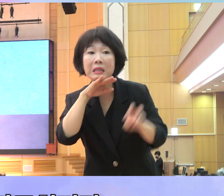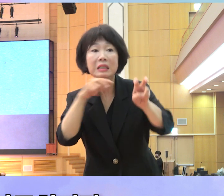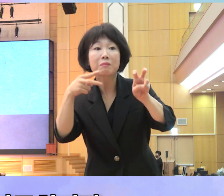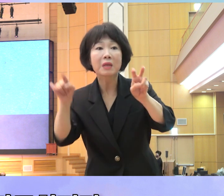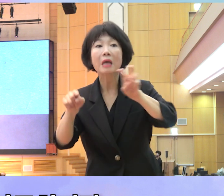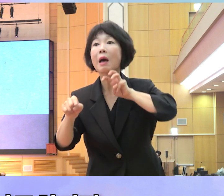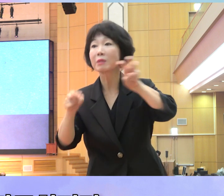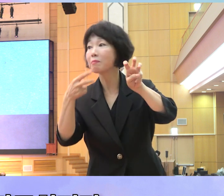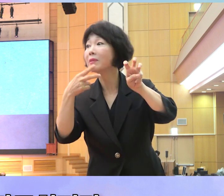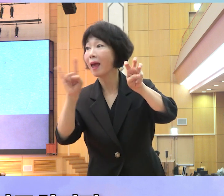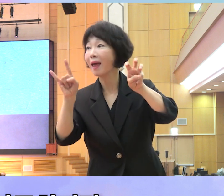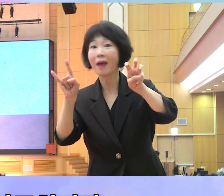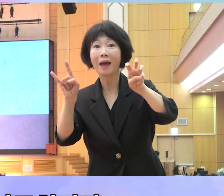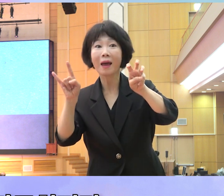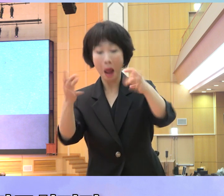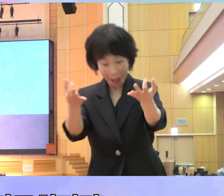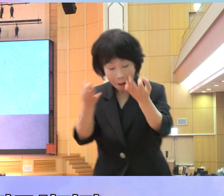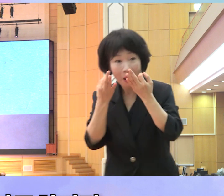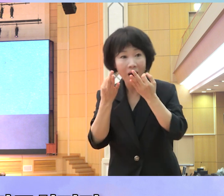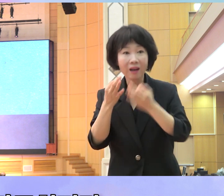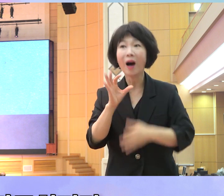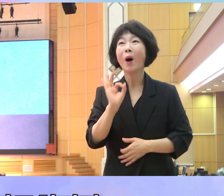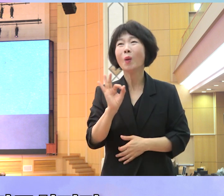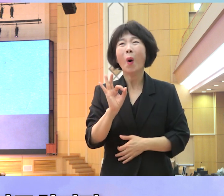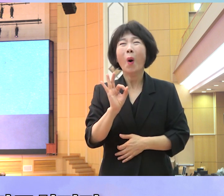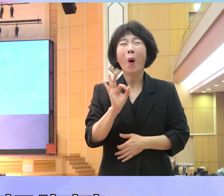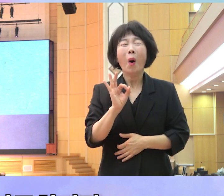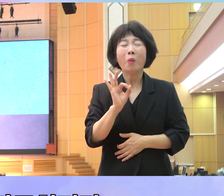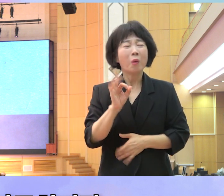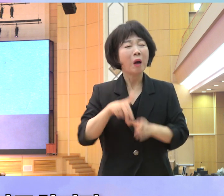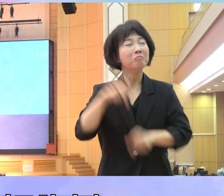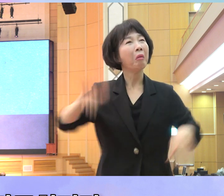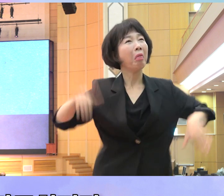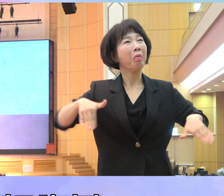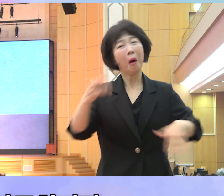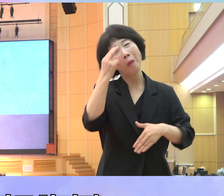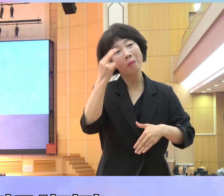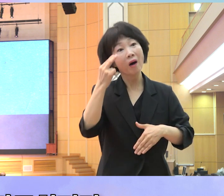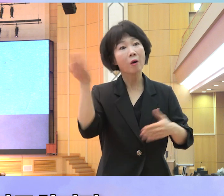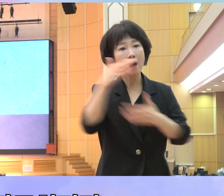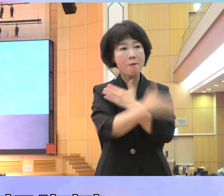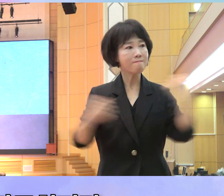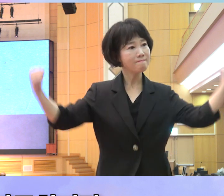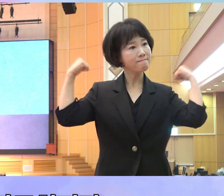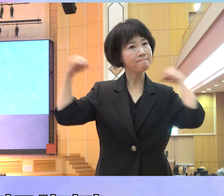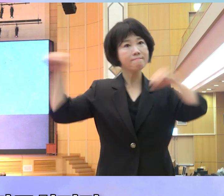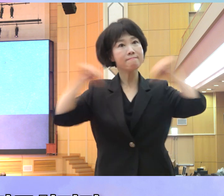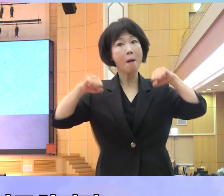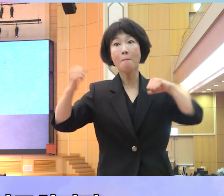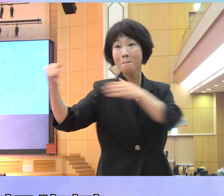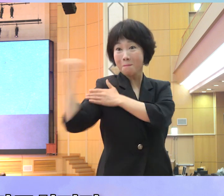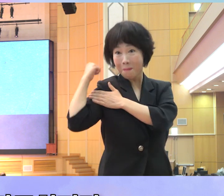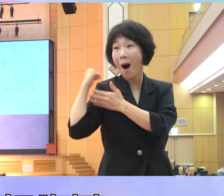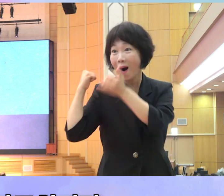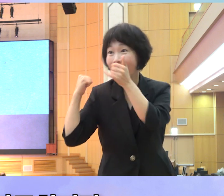30대 때는요, 돈은 없지만 체력이 왕성해서 뭐든지 다 할 수 있을 것